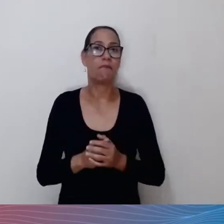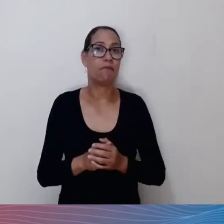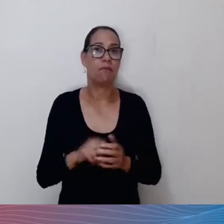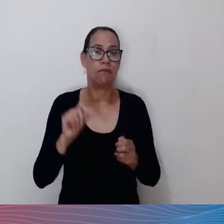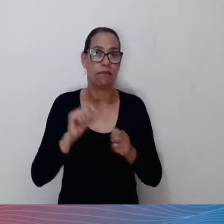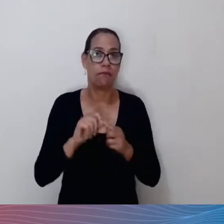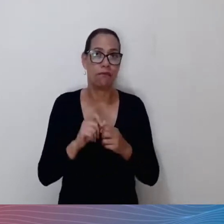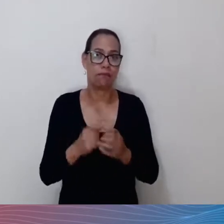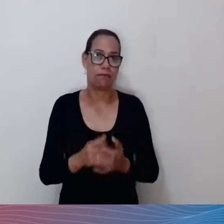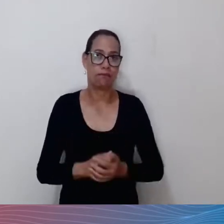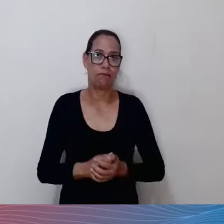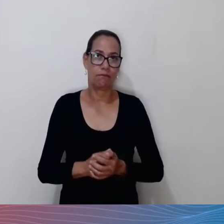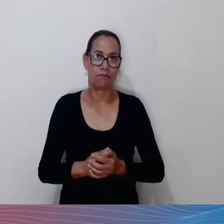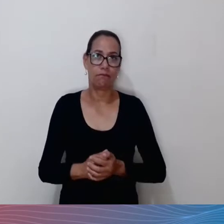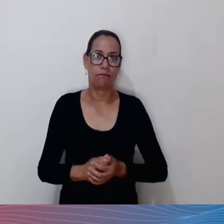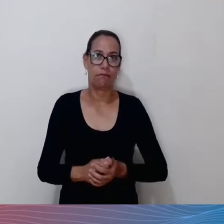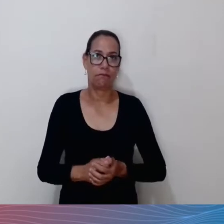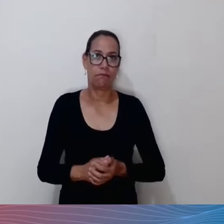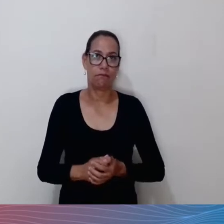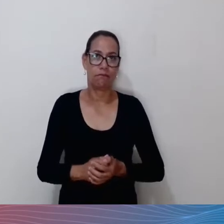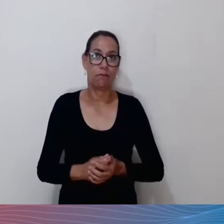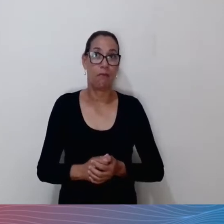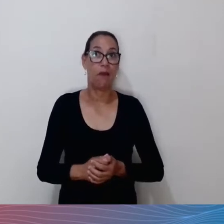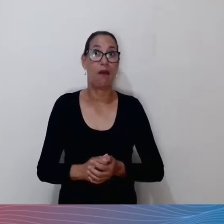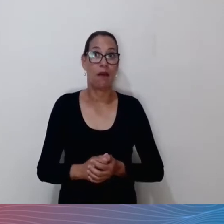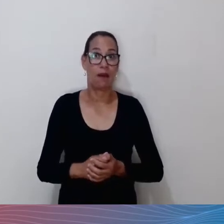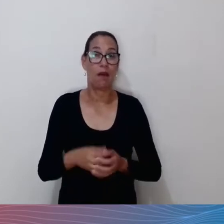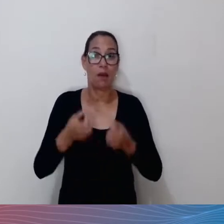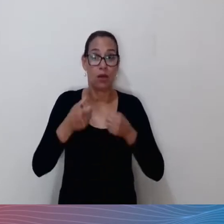Para fluir a graça.